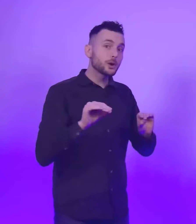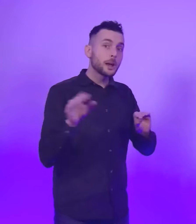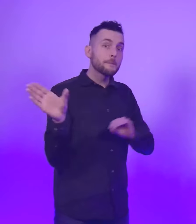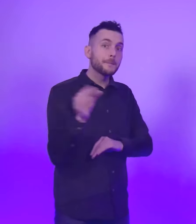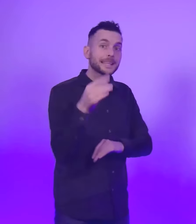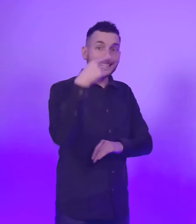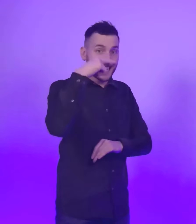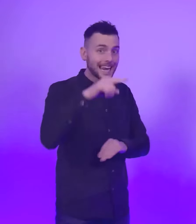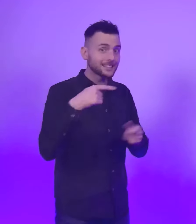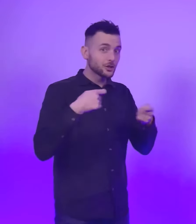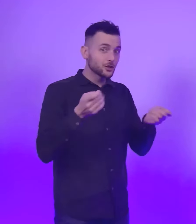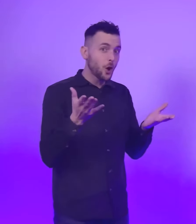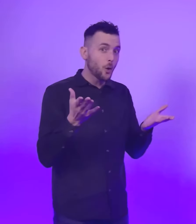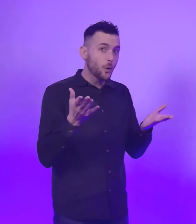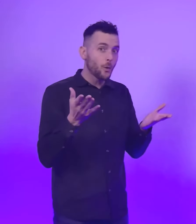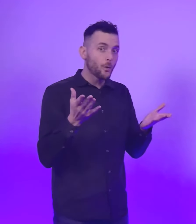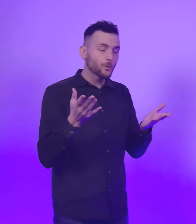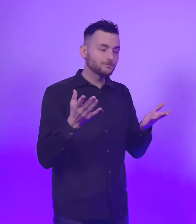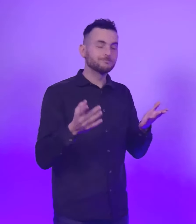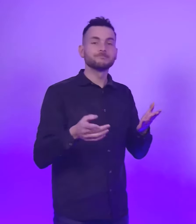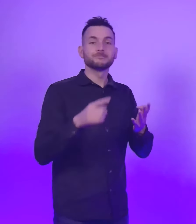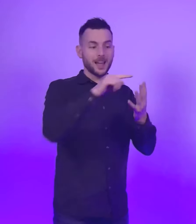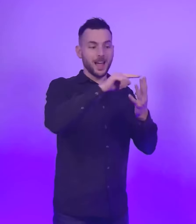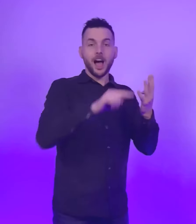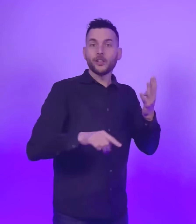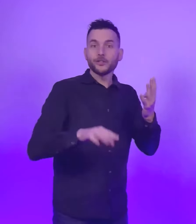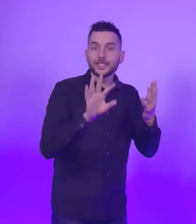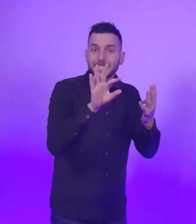talentenshow? Kies het antwoord